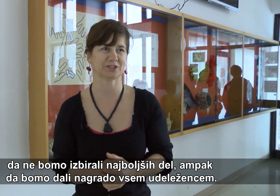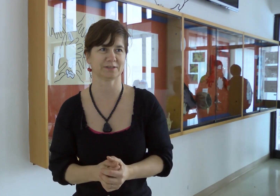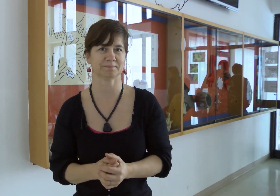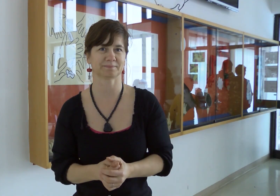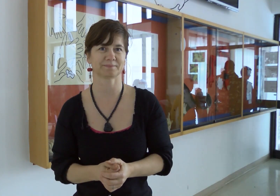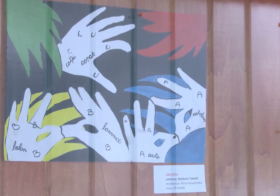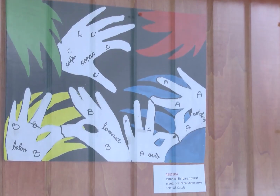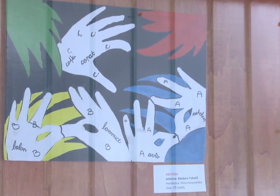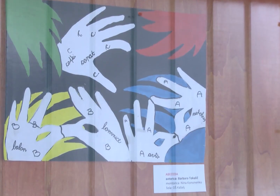udeležencem.